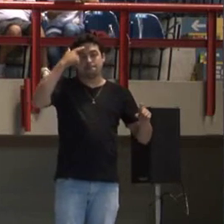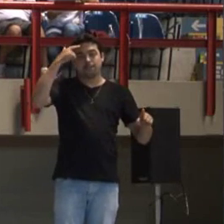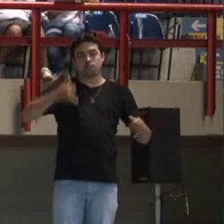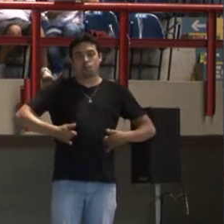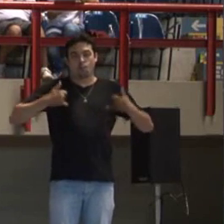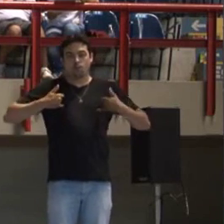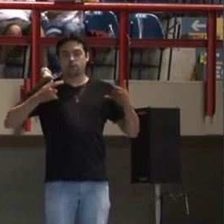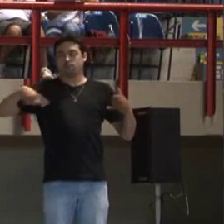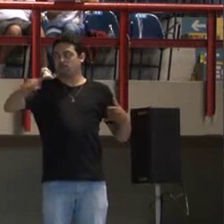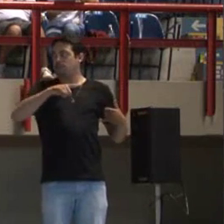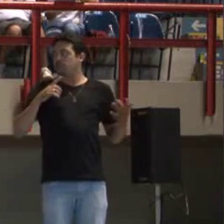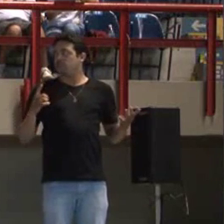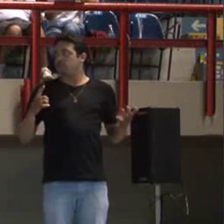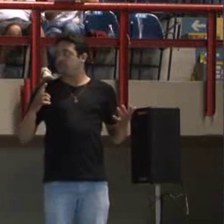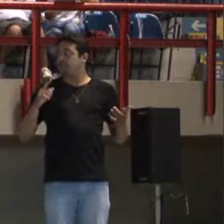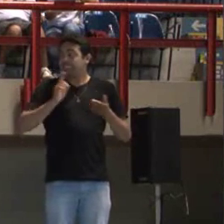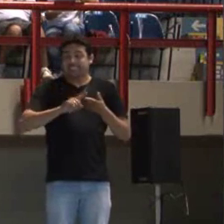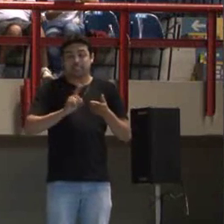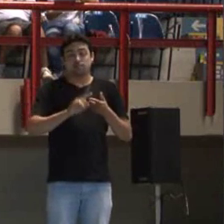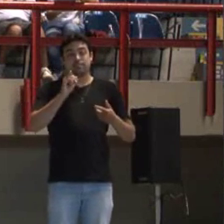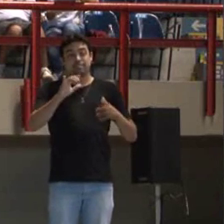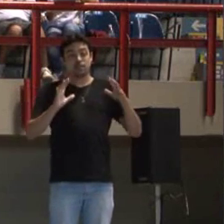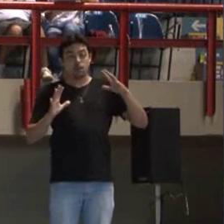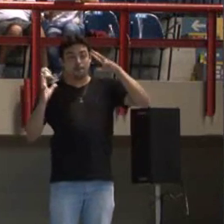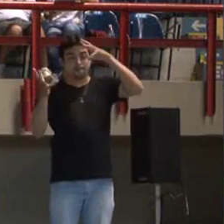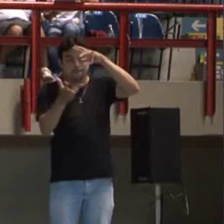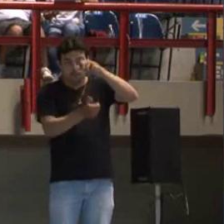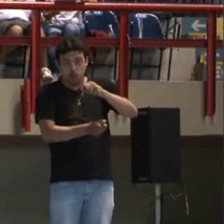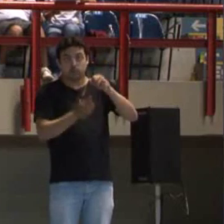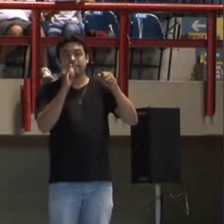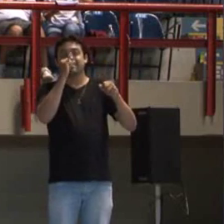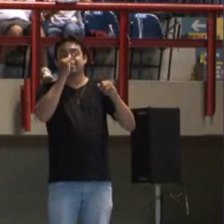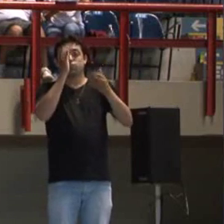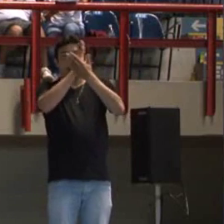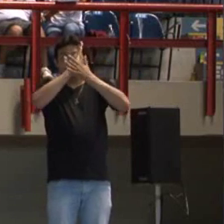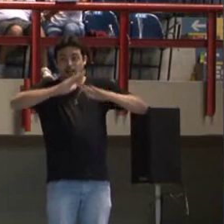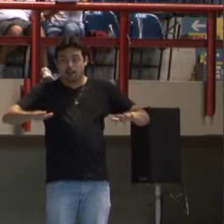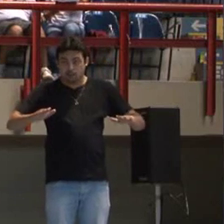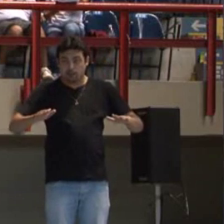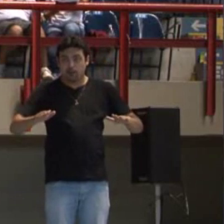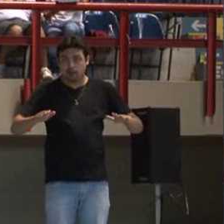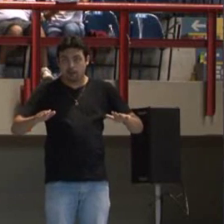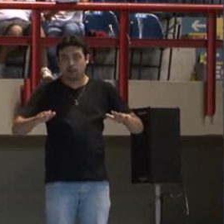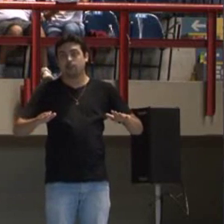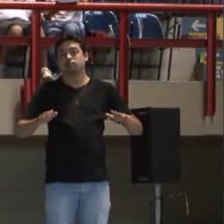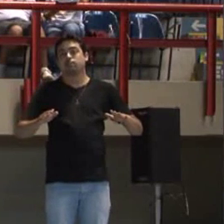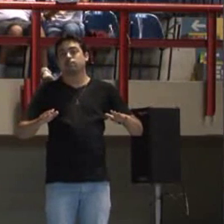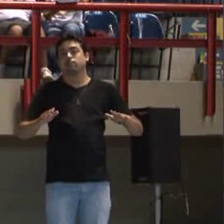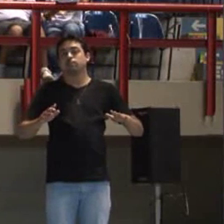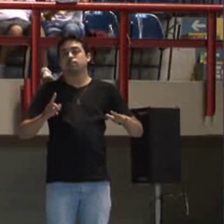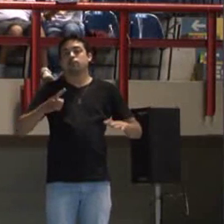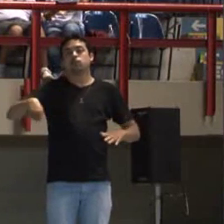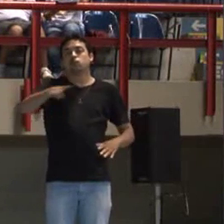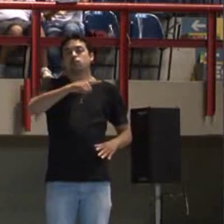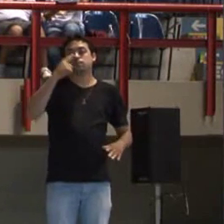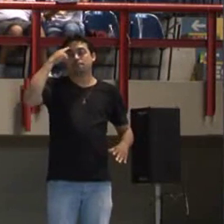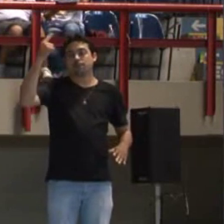boçal. Mas se o mundo acabar sem energia elétrica, de uma vez por todas,